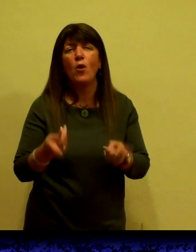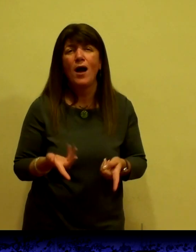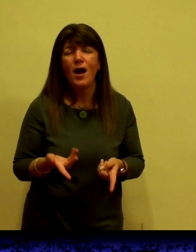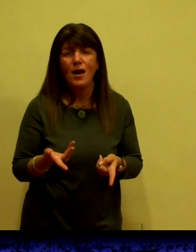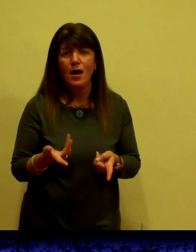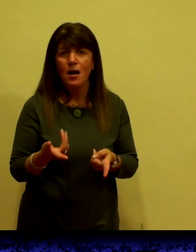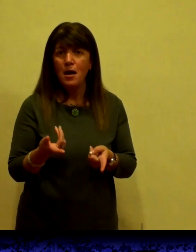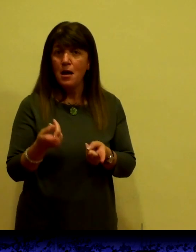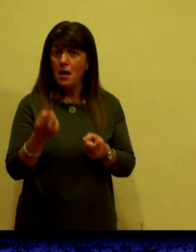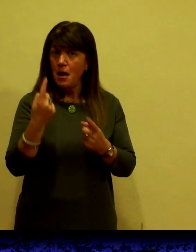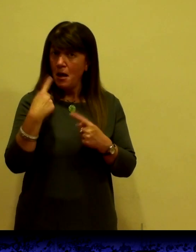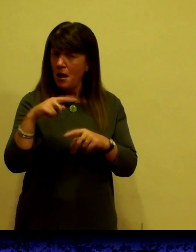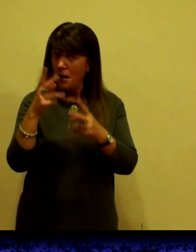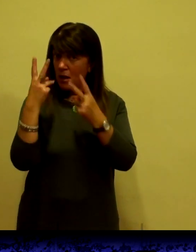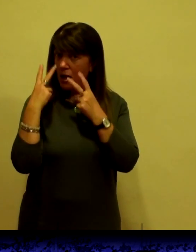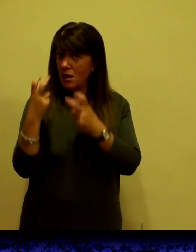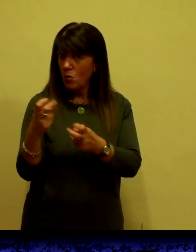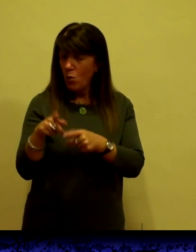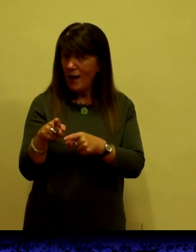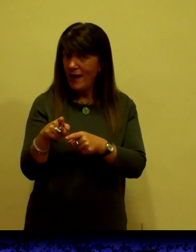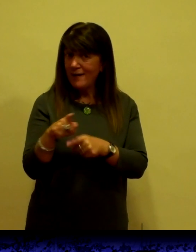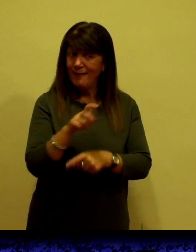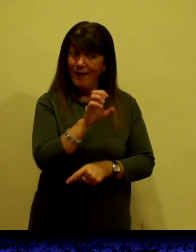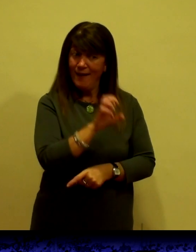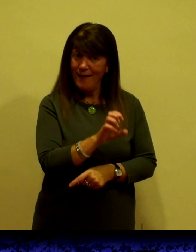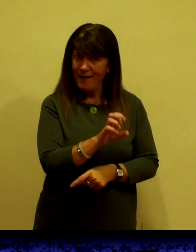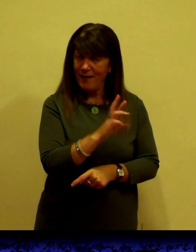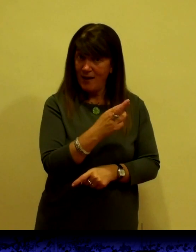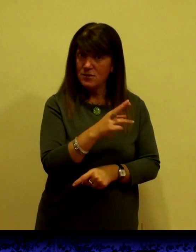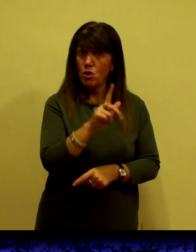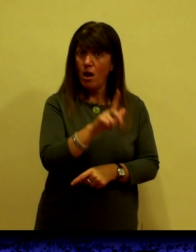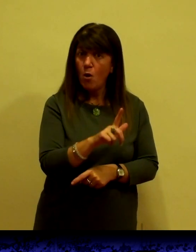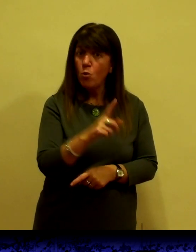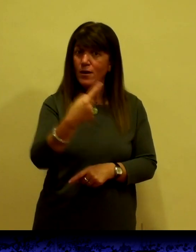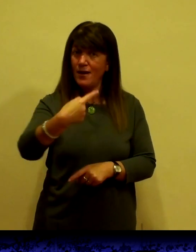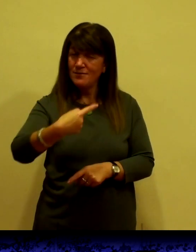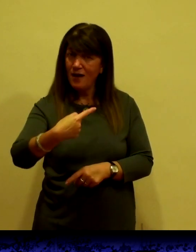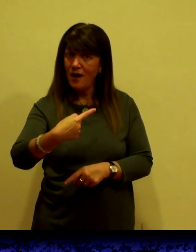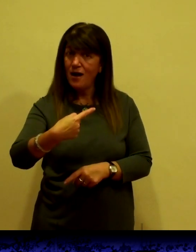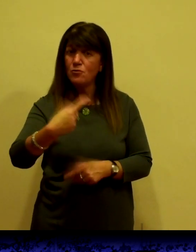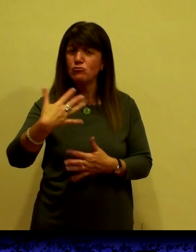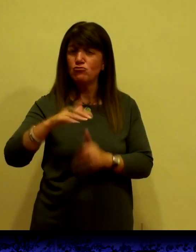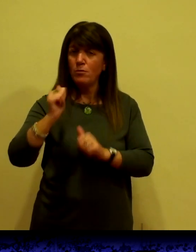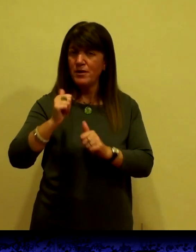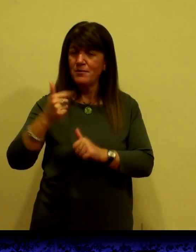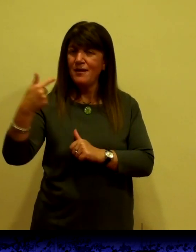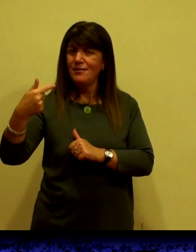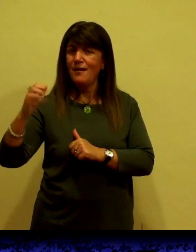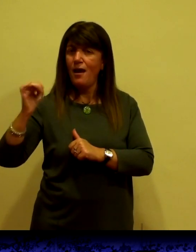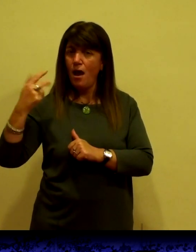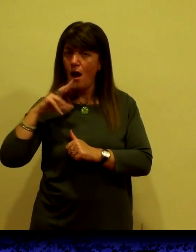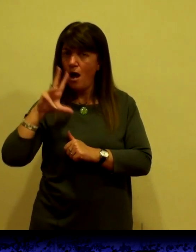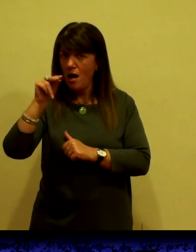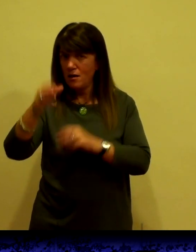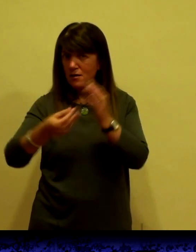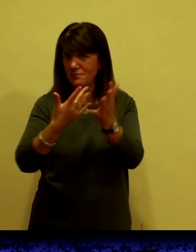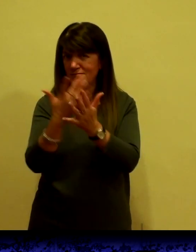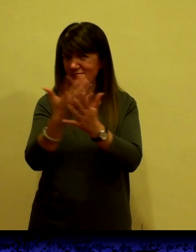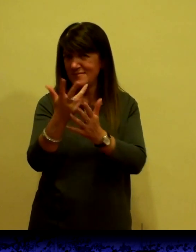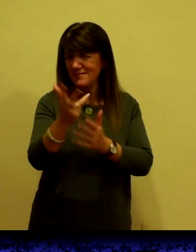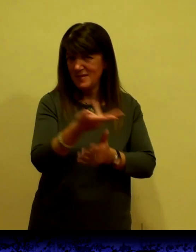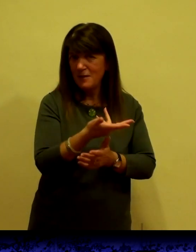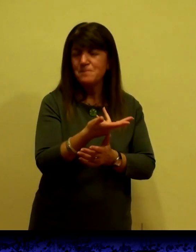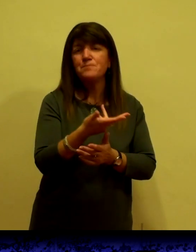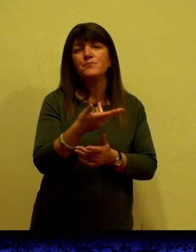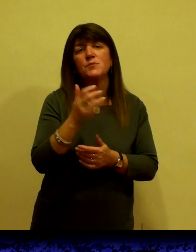Per quanto riguarda Ernesto, Laura e Gaetano, già te avevi accennato appunto alla loro...